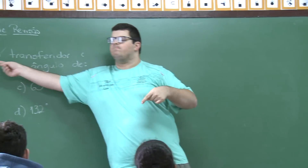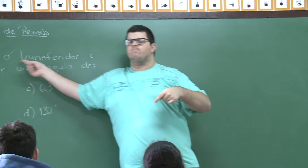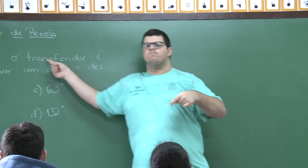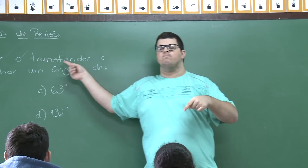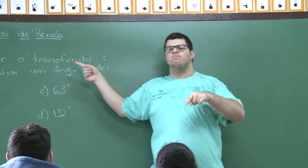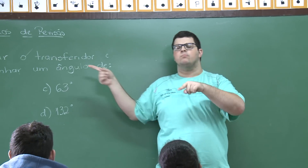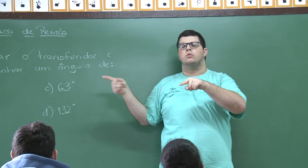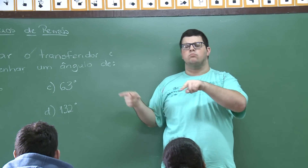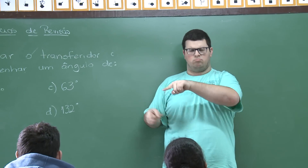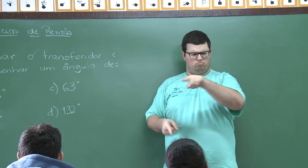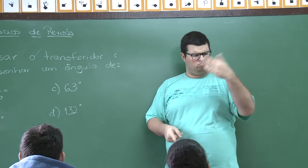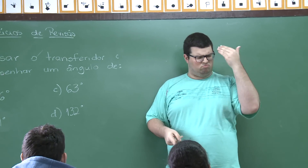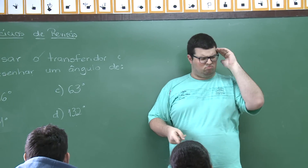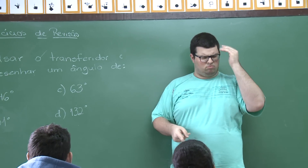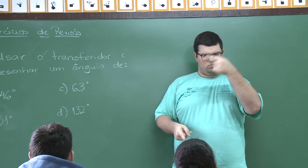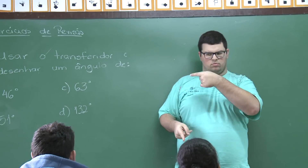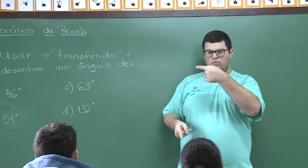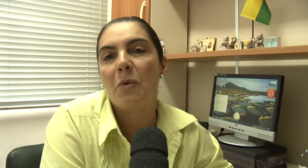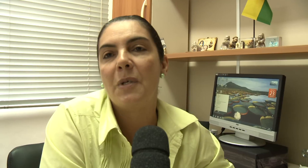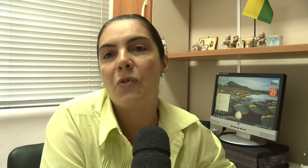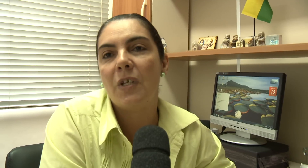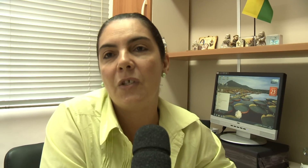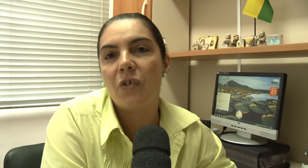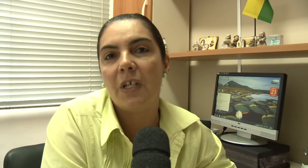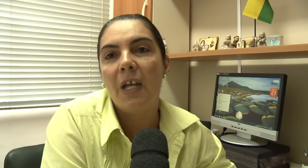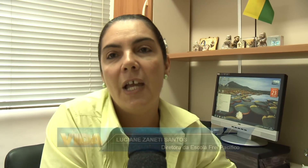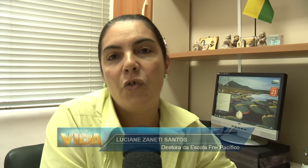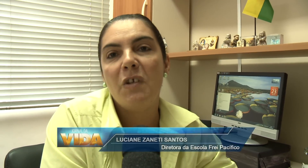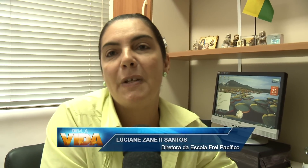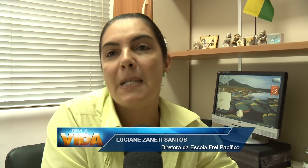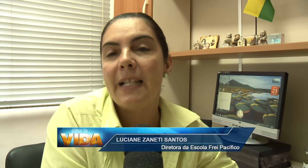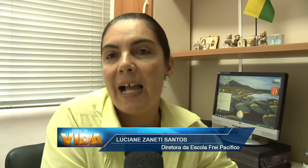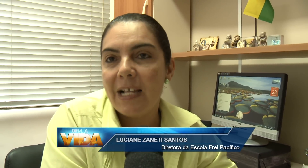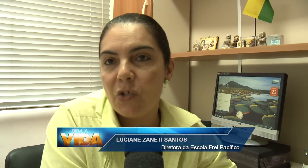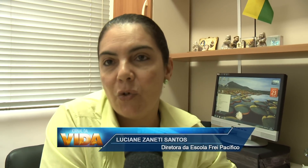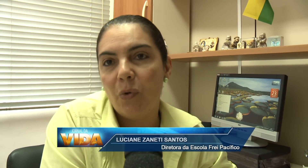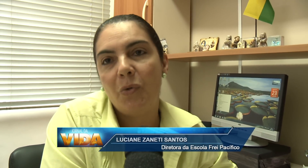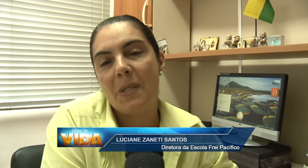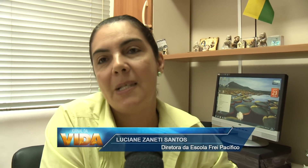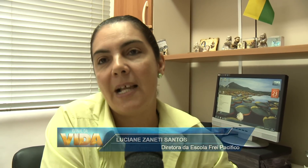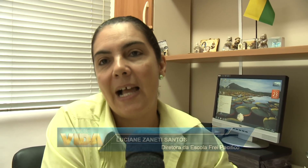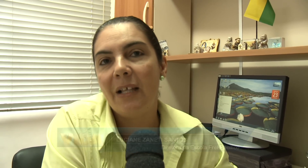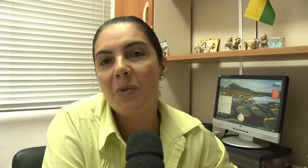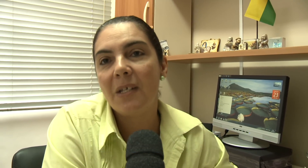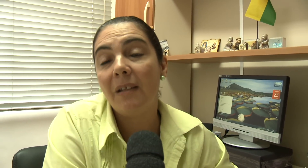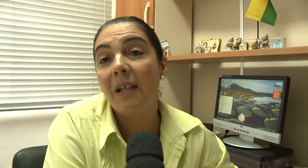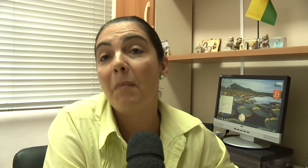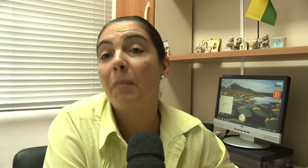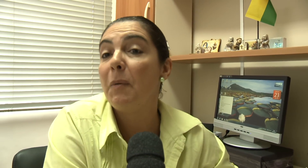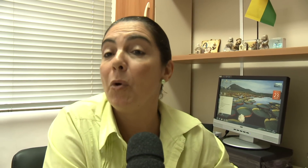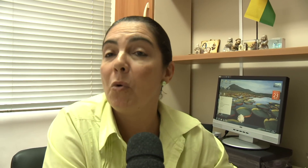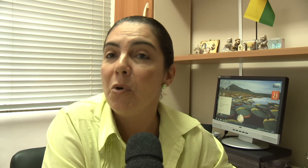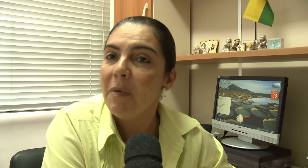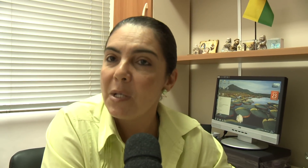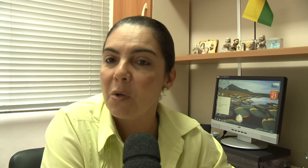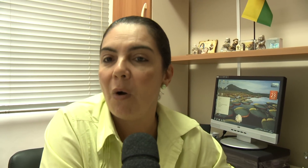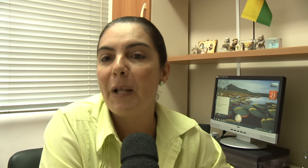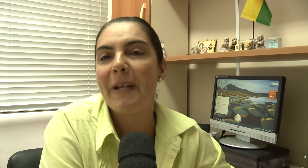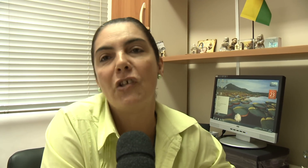pessoas de Brasília, pessoas de universidades de outros estados, que procuram a escola para que a